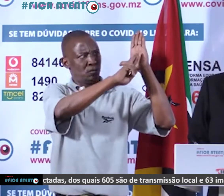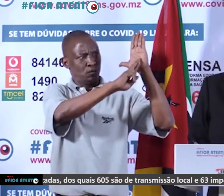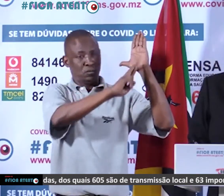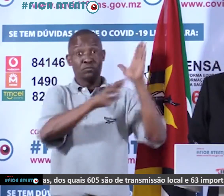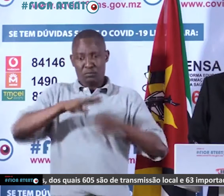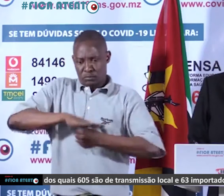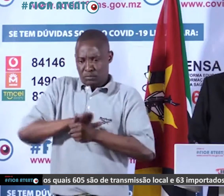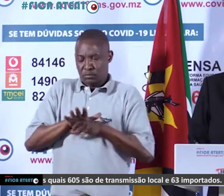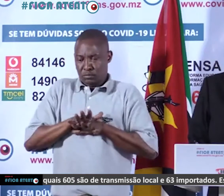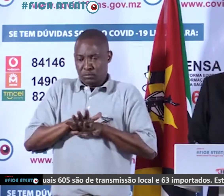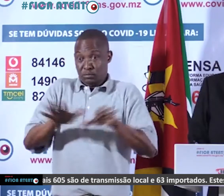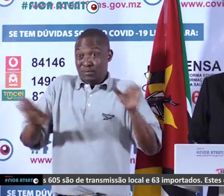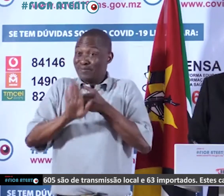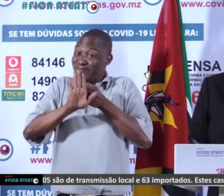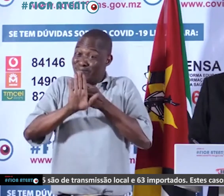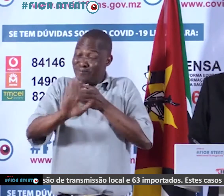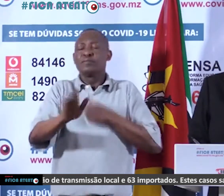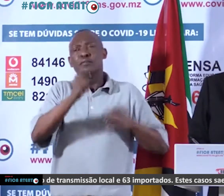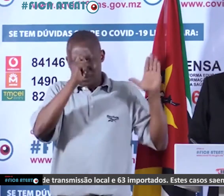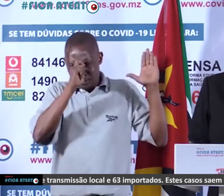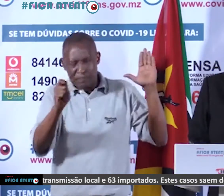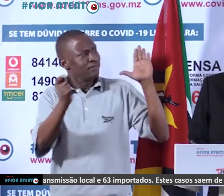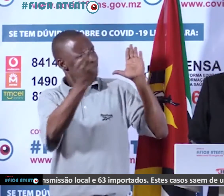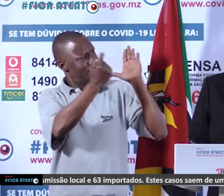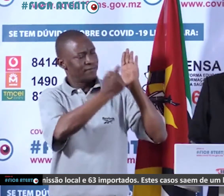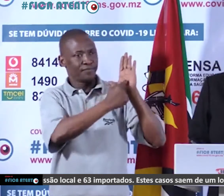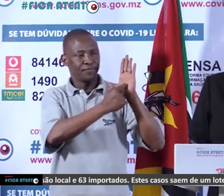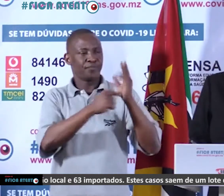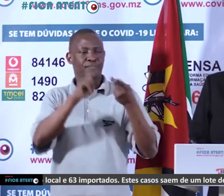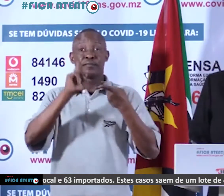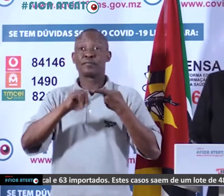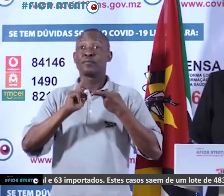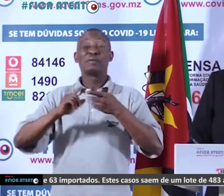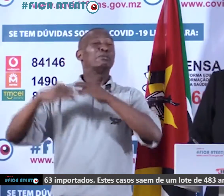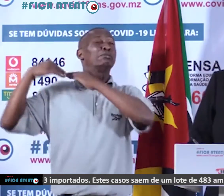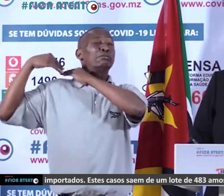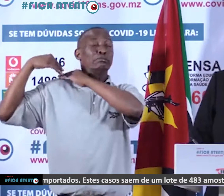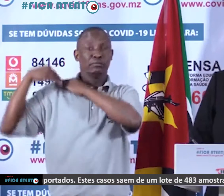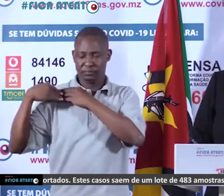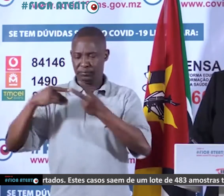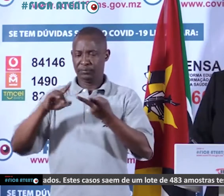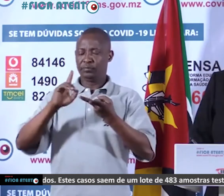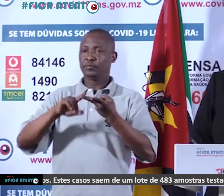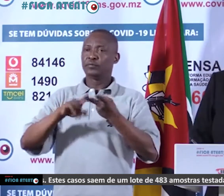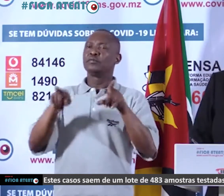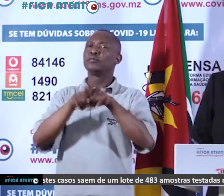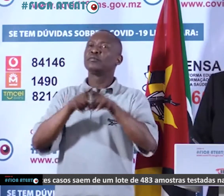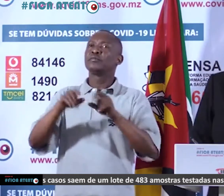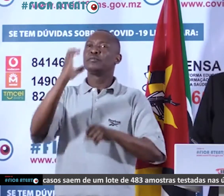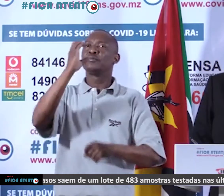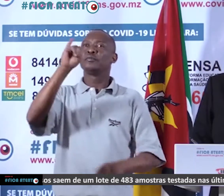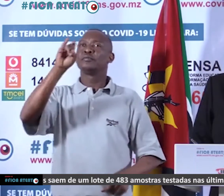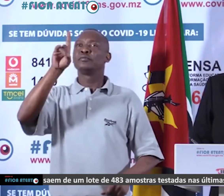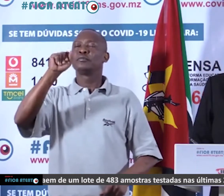com muita responsabilidade, cidadania, para que de facto a pandemia